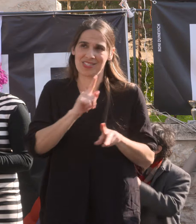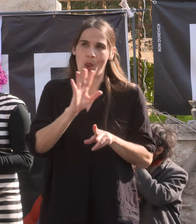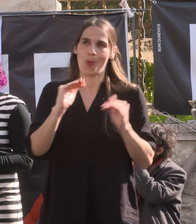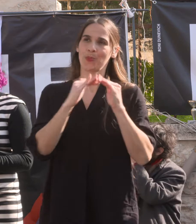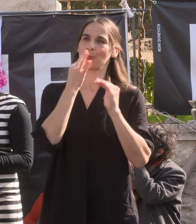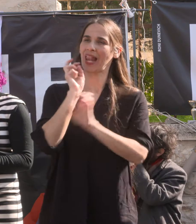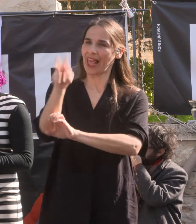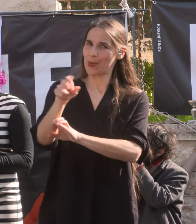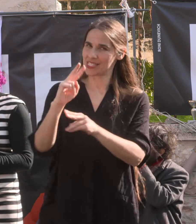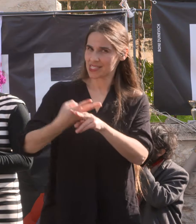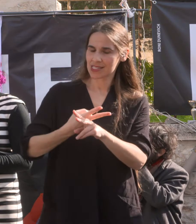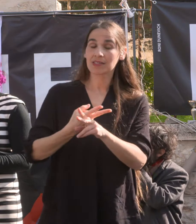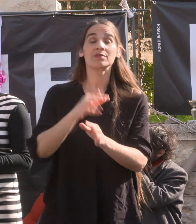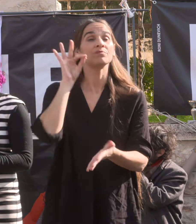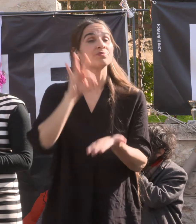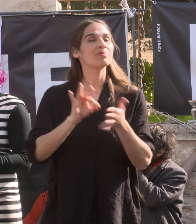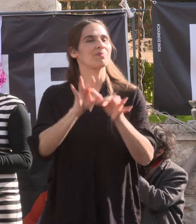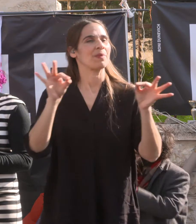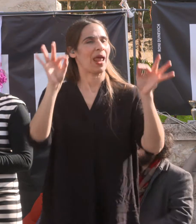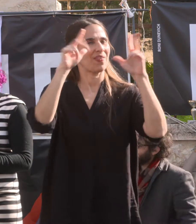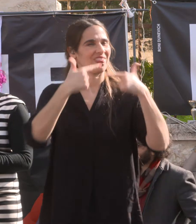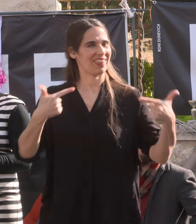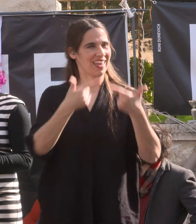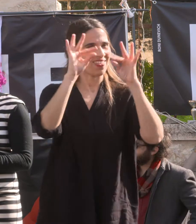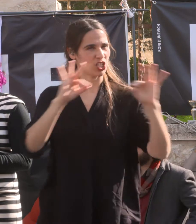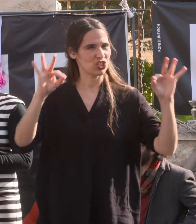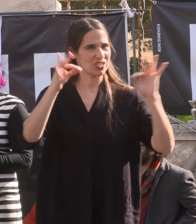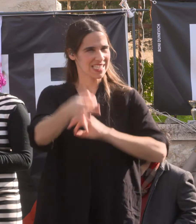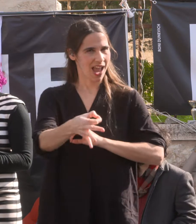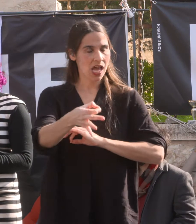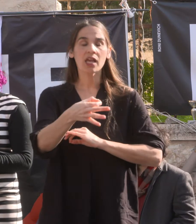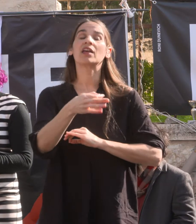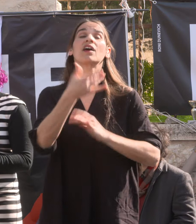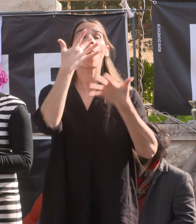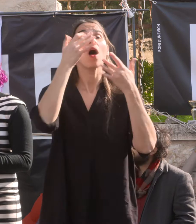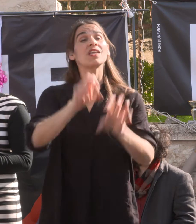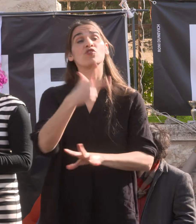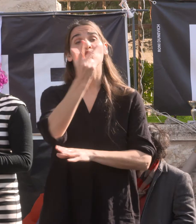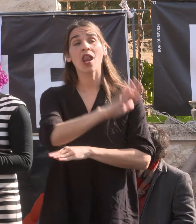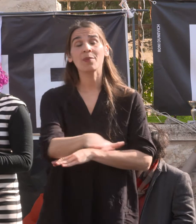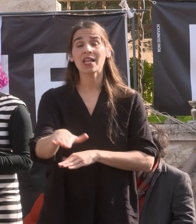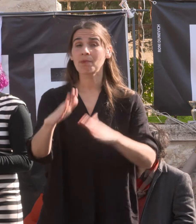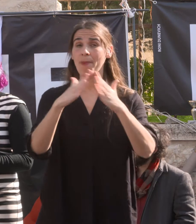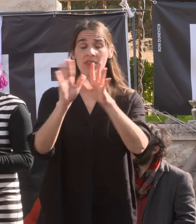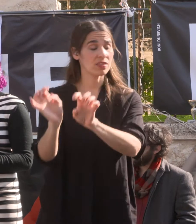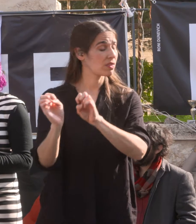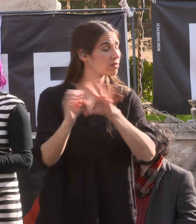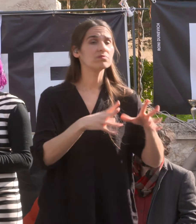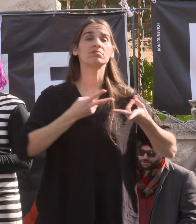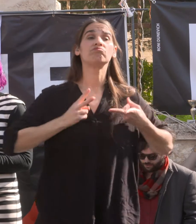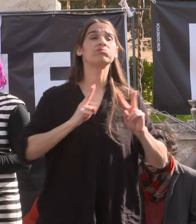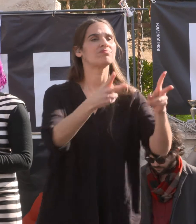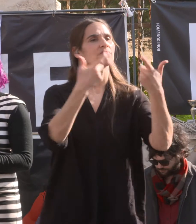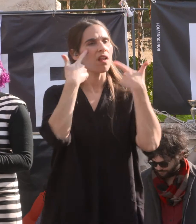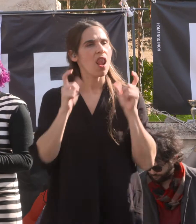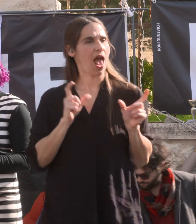הגיוס. וכשפרצה מלחמת קדש, מבצע סיני, עזב שלושה ילדים קטנים בבית ורץ